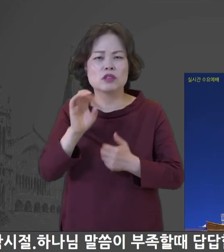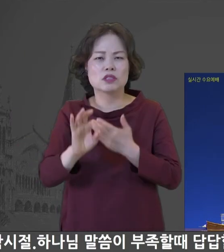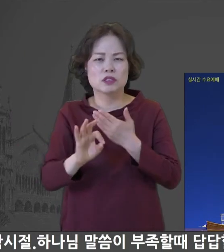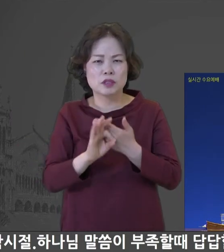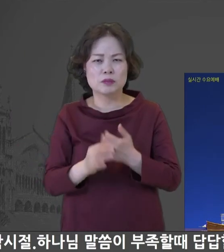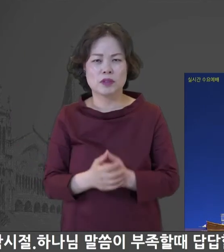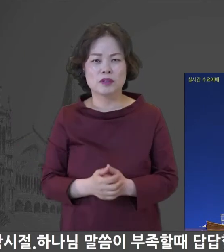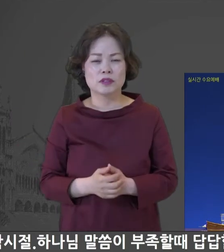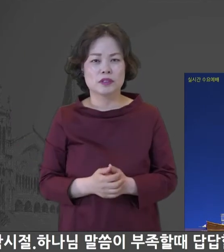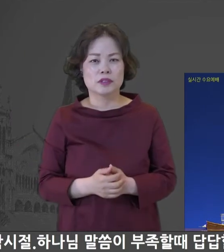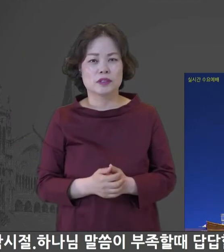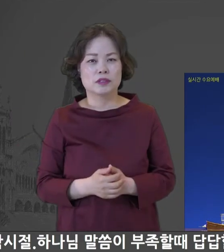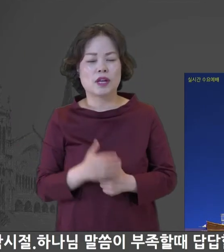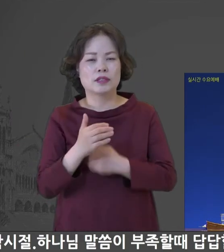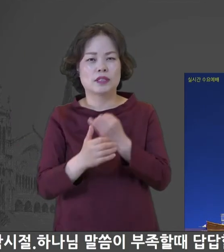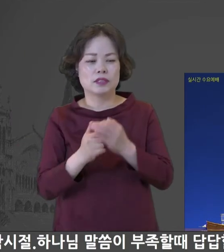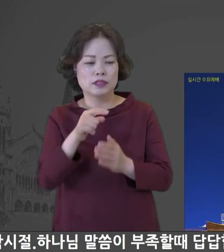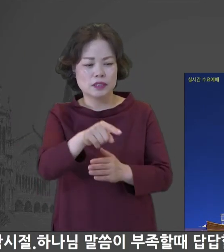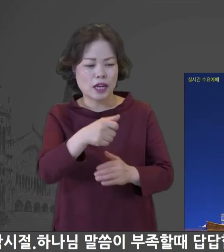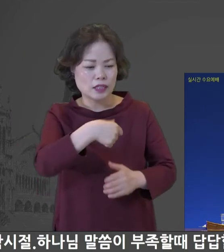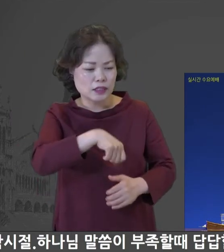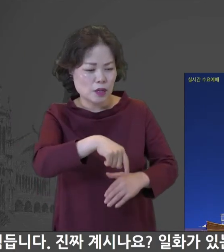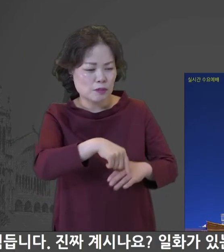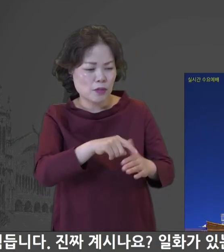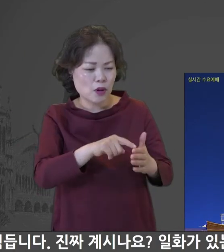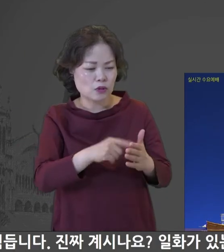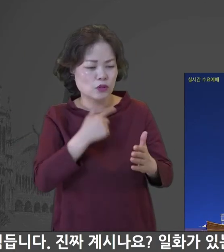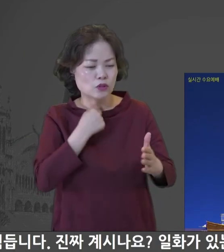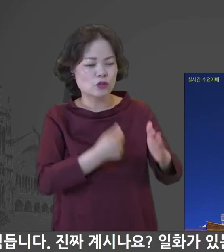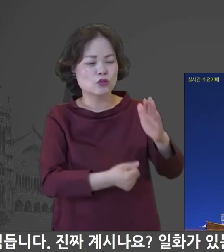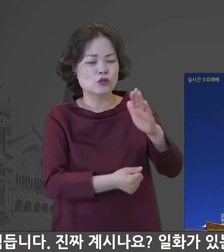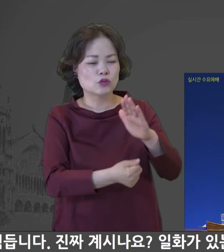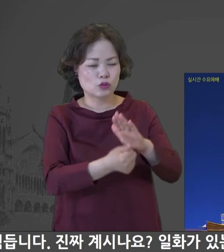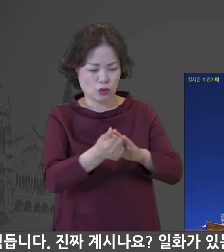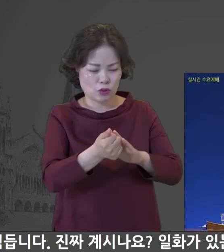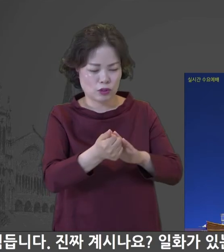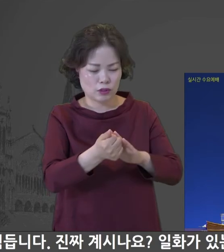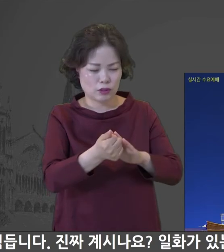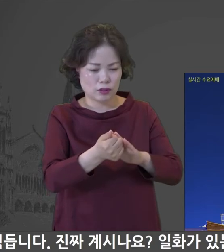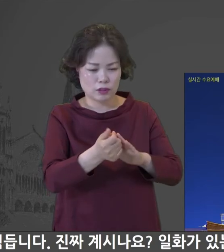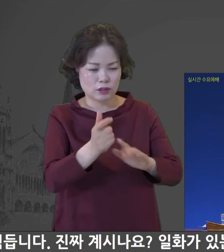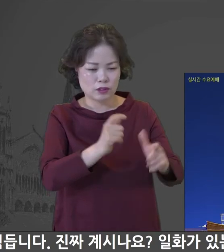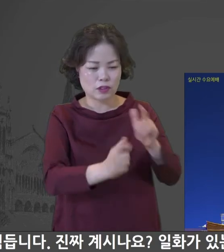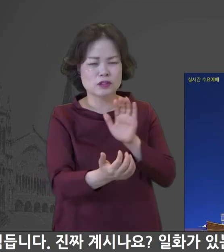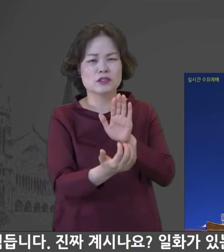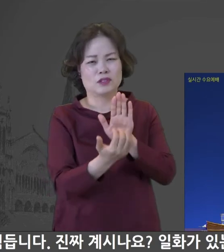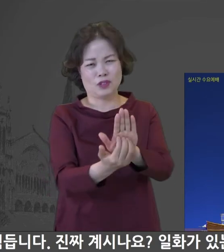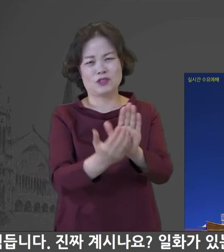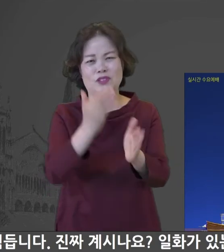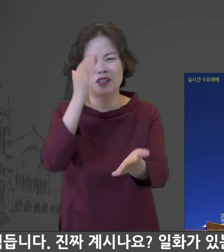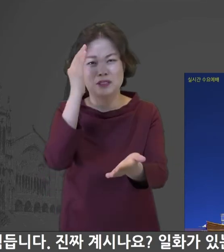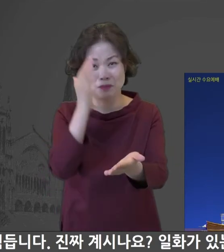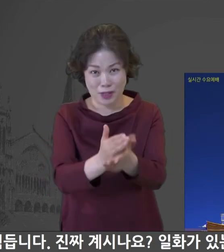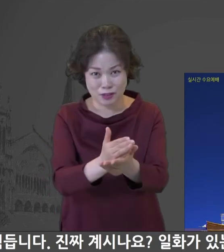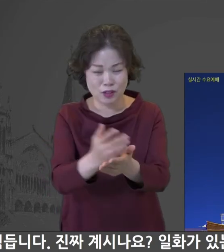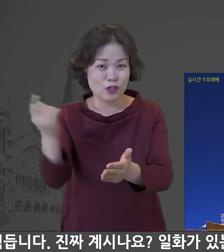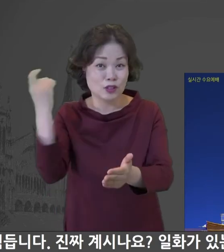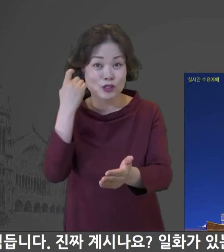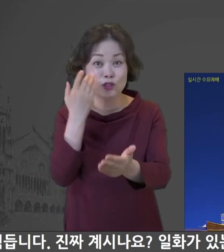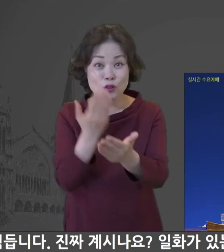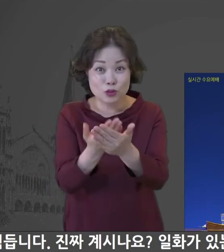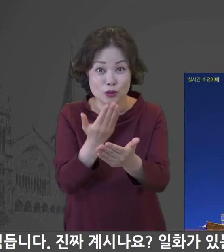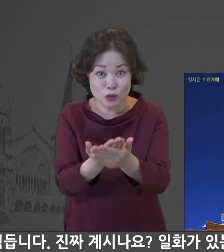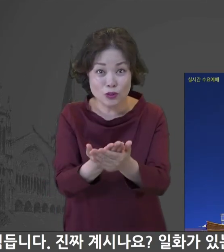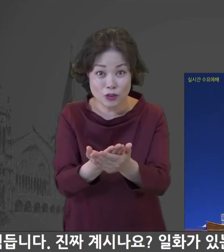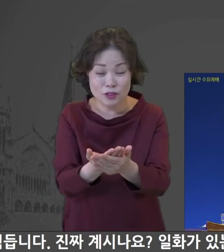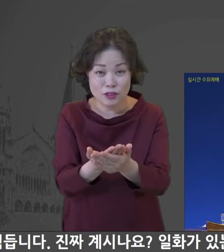하시냐면은 하나님 이 아들의 마음의 소원을 더 이상 거절하지 마시고 들어주소서